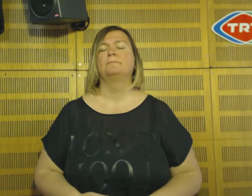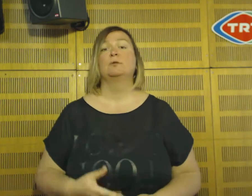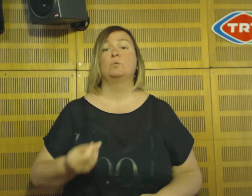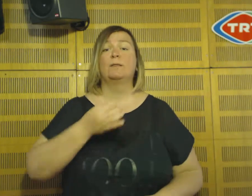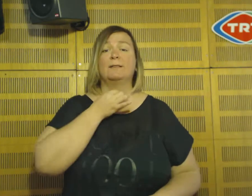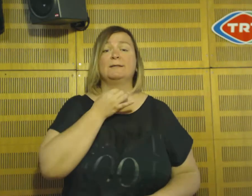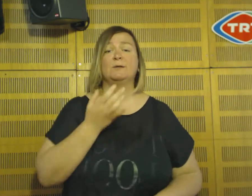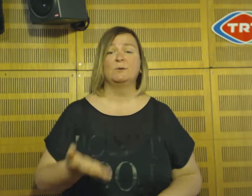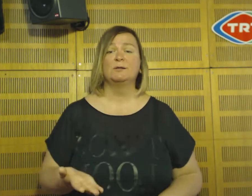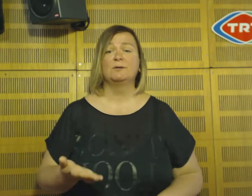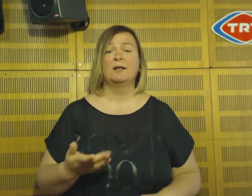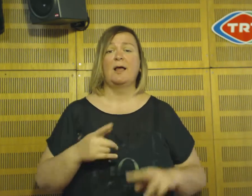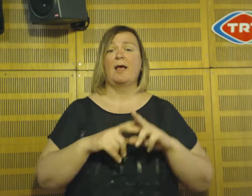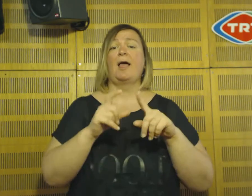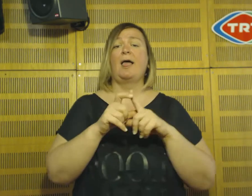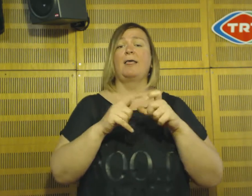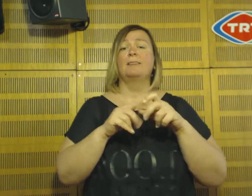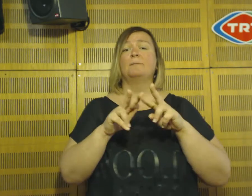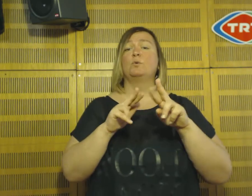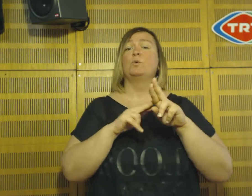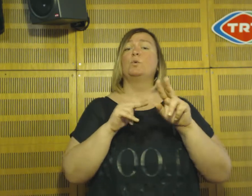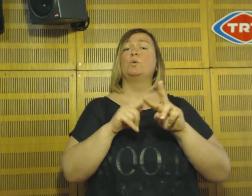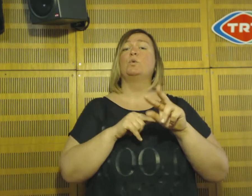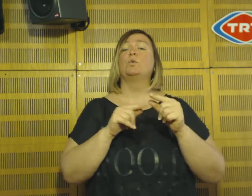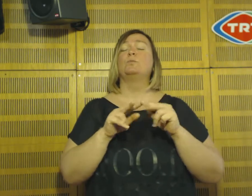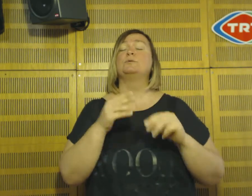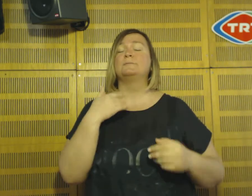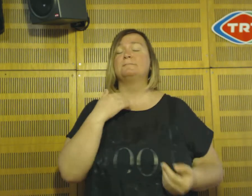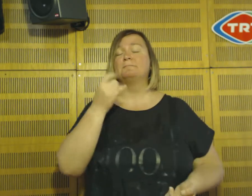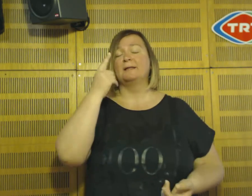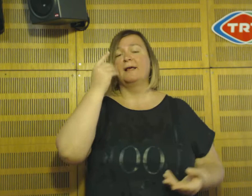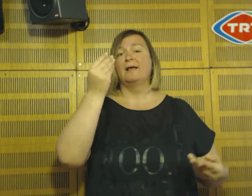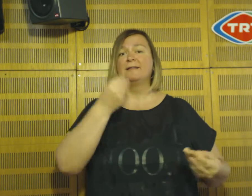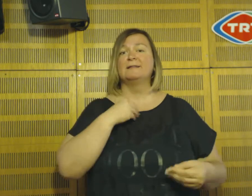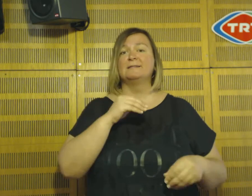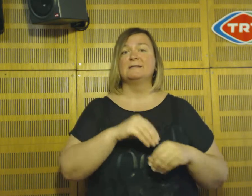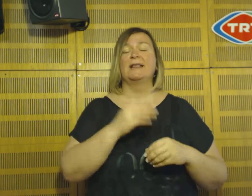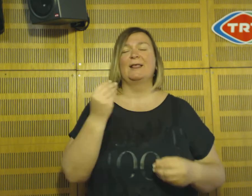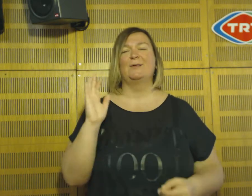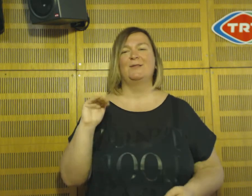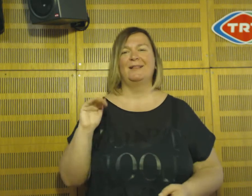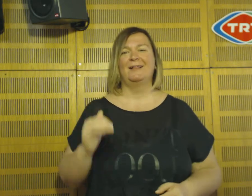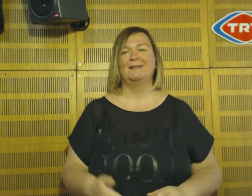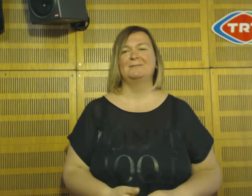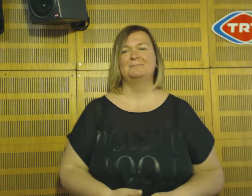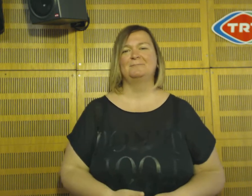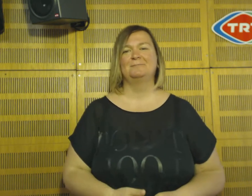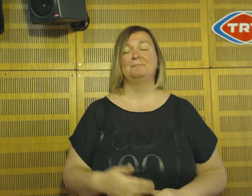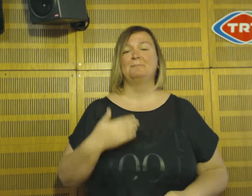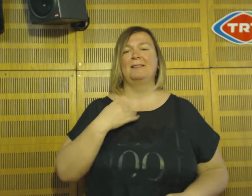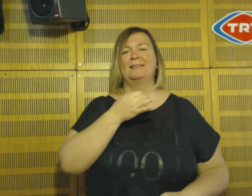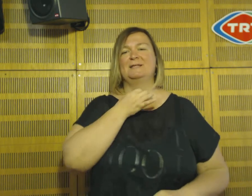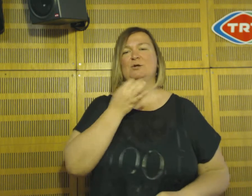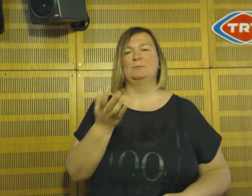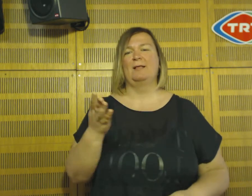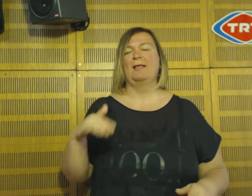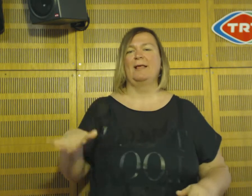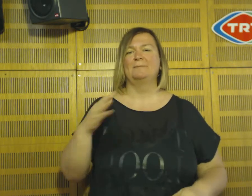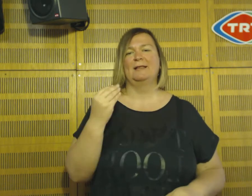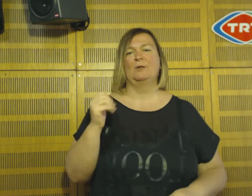teşekkür ediyoruz Sayın Adem Kuyumcu. Katıldığınız için, bilgiler aktardığınız için iyi günler diliyoruz. Ben teşekkür ediyorum. Hepinize iyi günler dilerim.